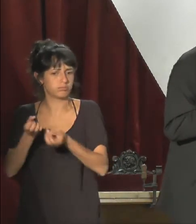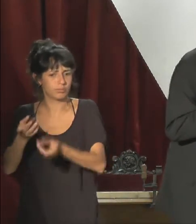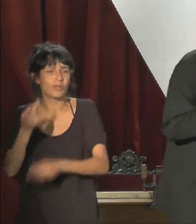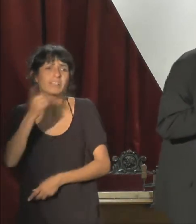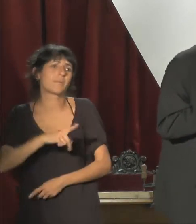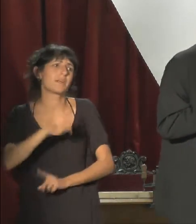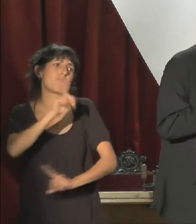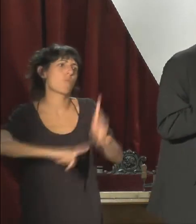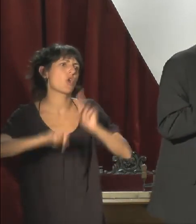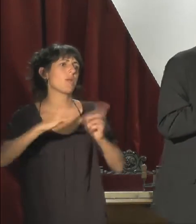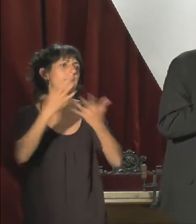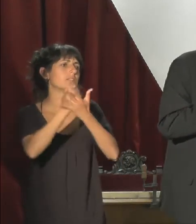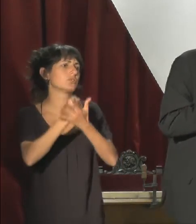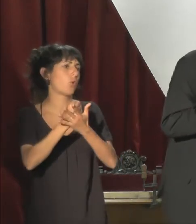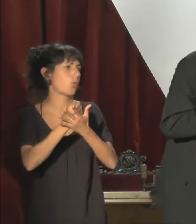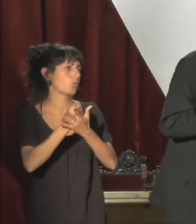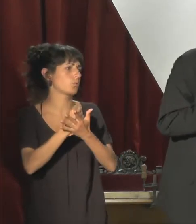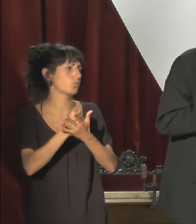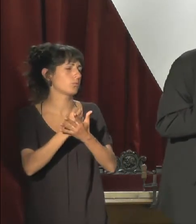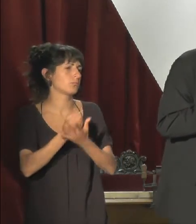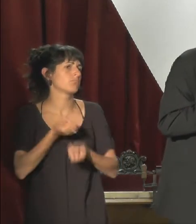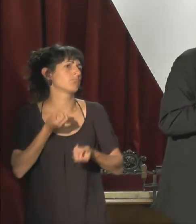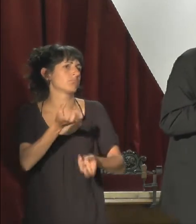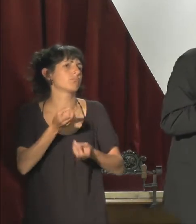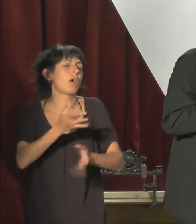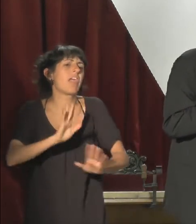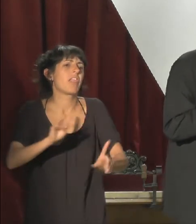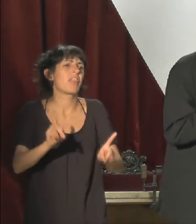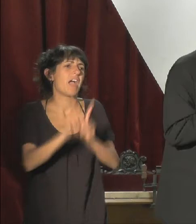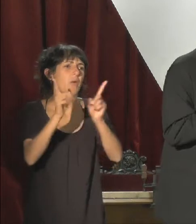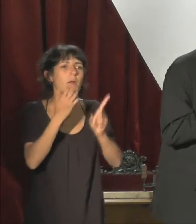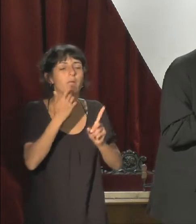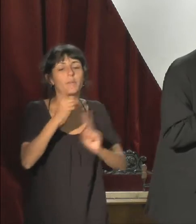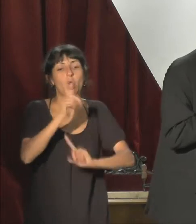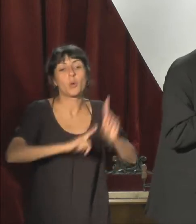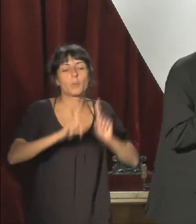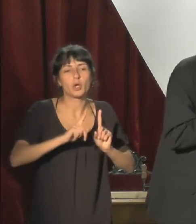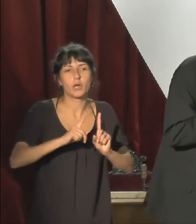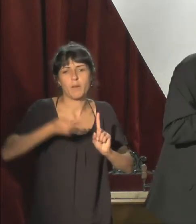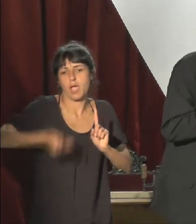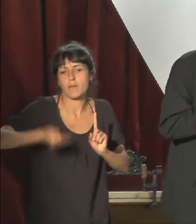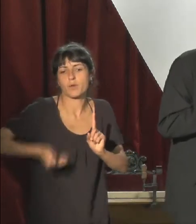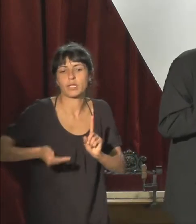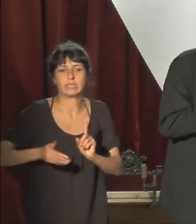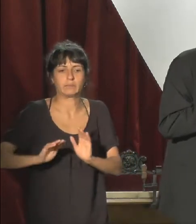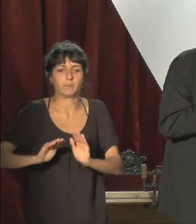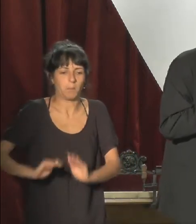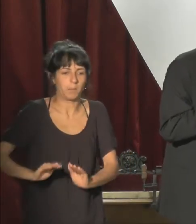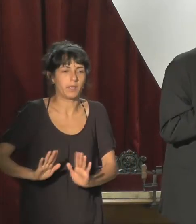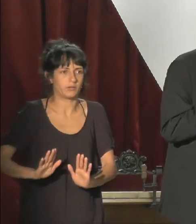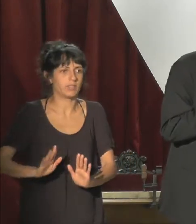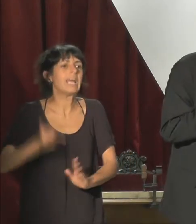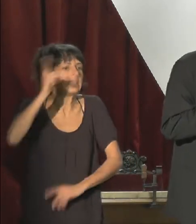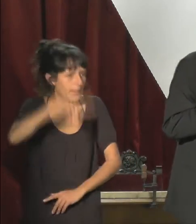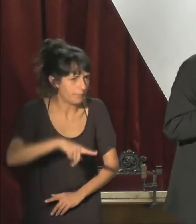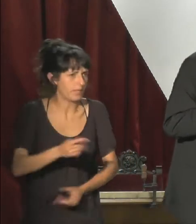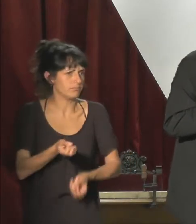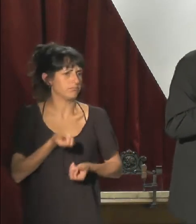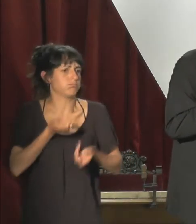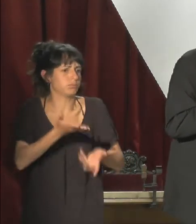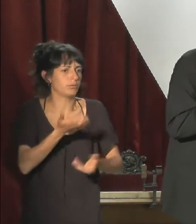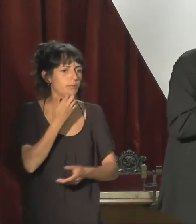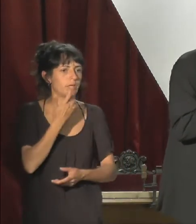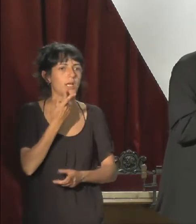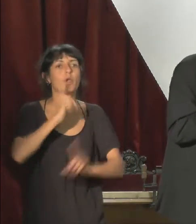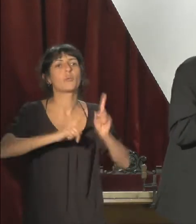problemas, todos os problemas, mesmo problemas menores, algúns problemas mesmo veciñais, que tiveron repercusión, resonancia